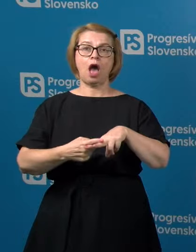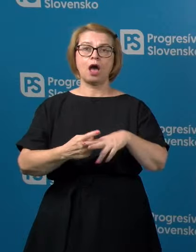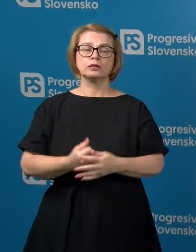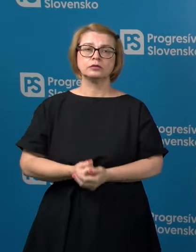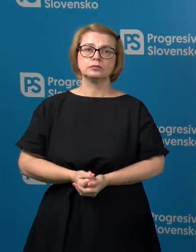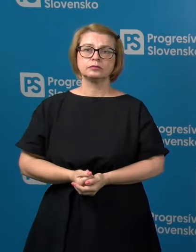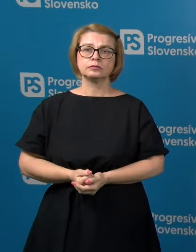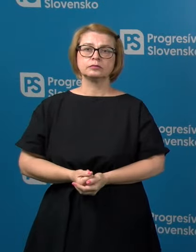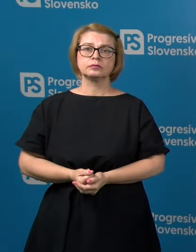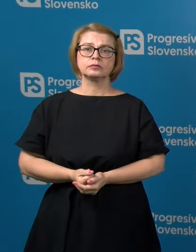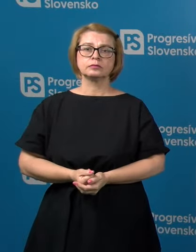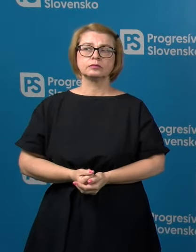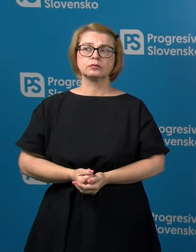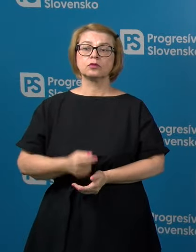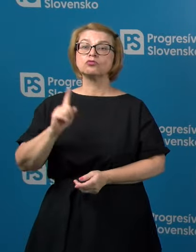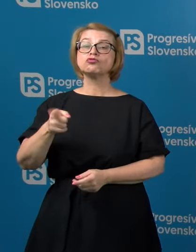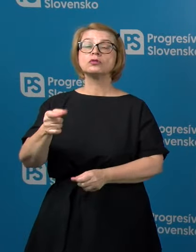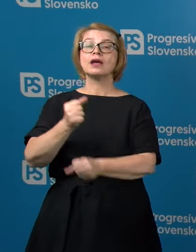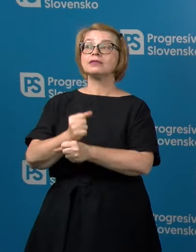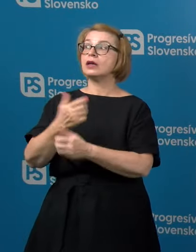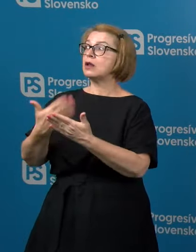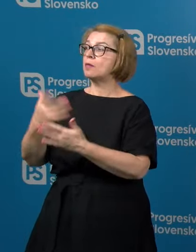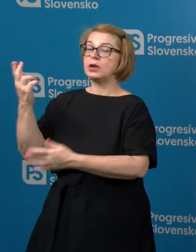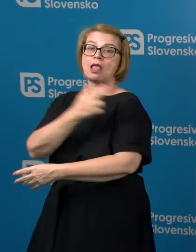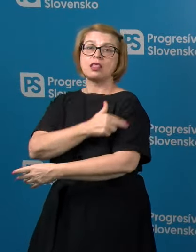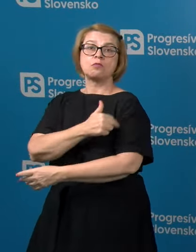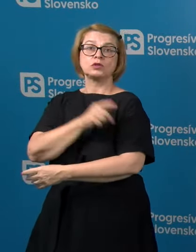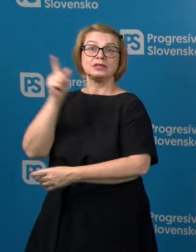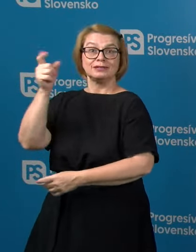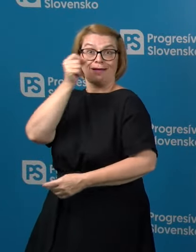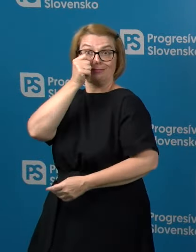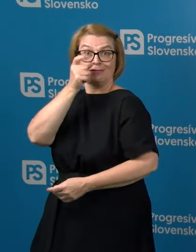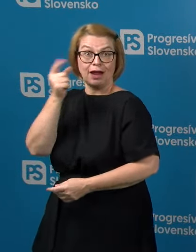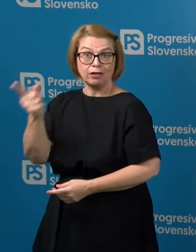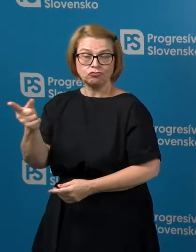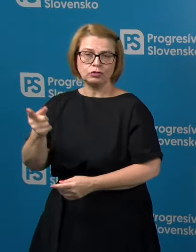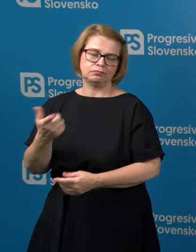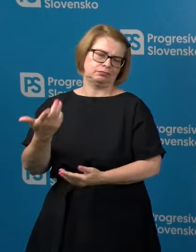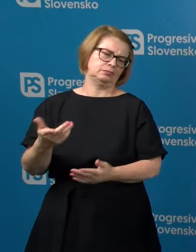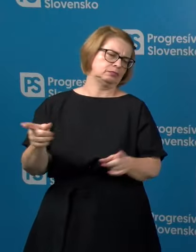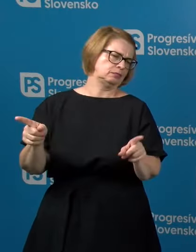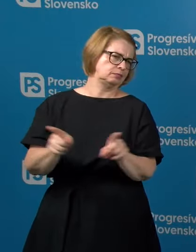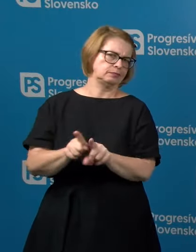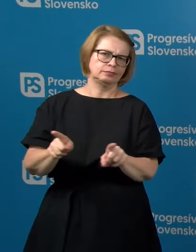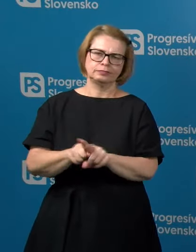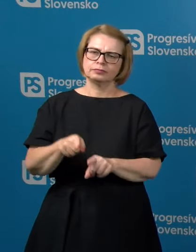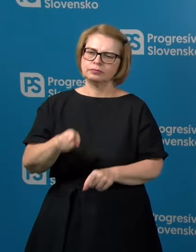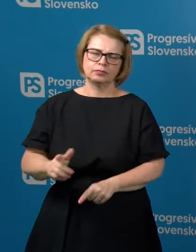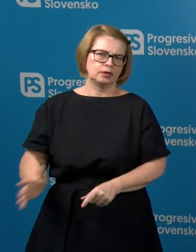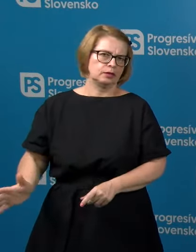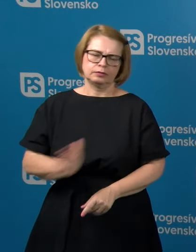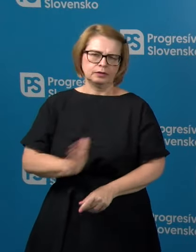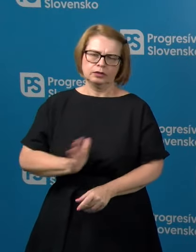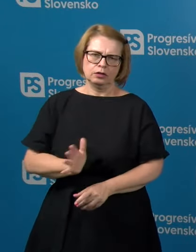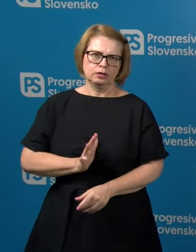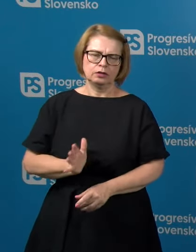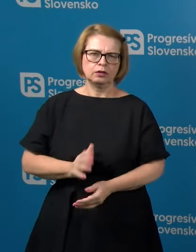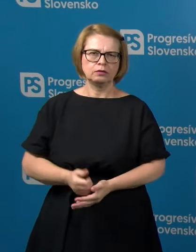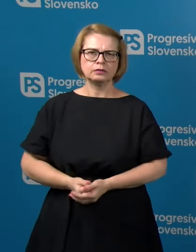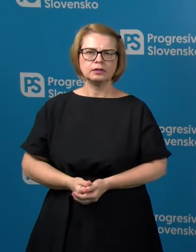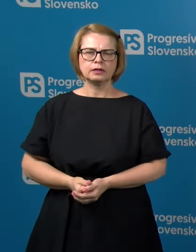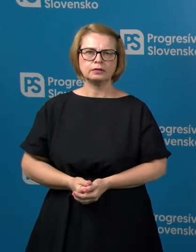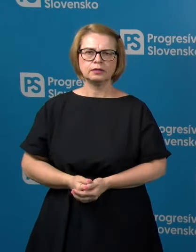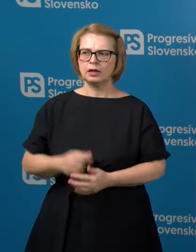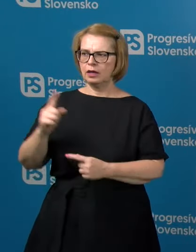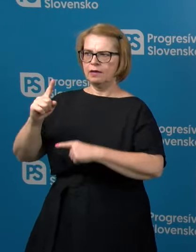že to, čo sa deje v Trenčianskej nemocnici, je tiež na pomery slovenského zdravotníctva a naprosto bezprecedentné,